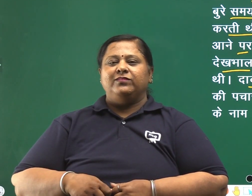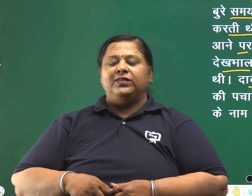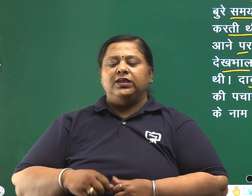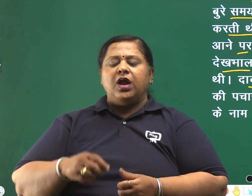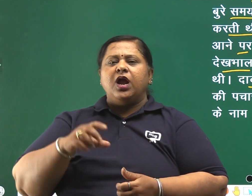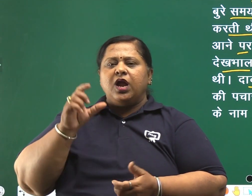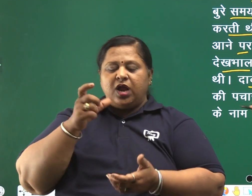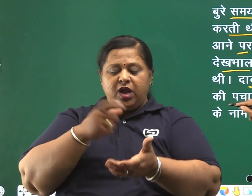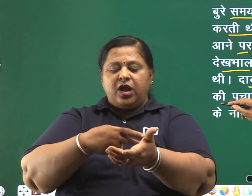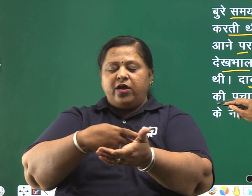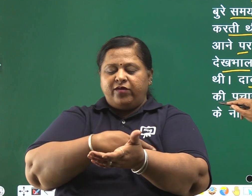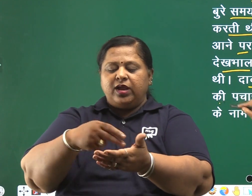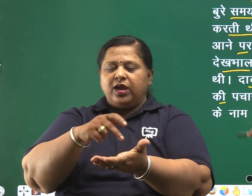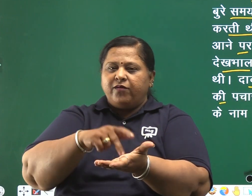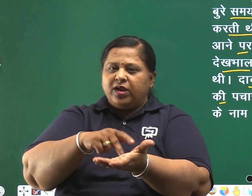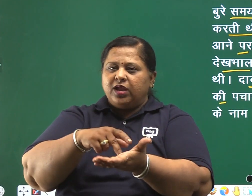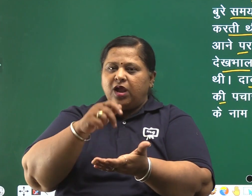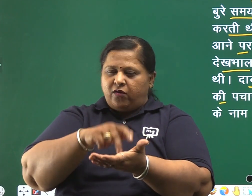गंवई गांव की